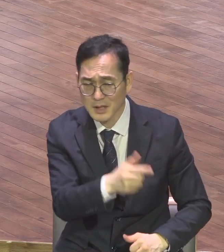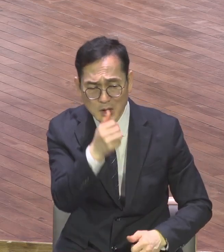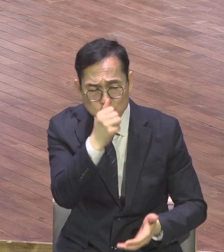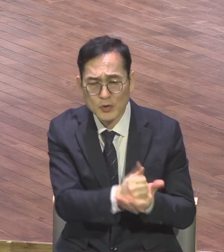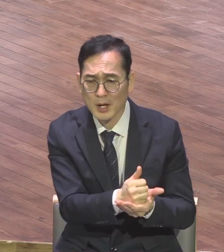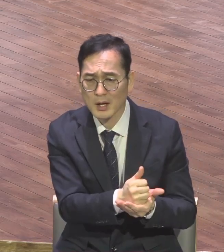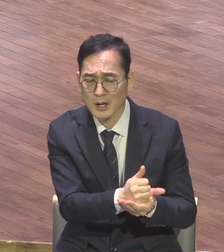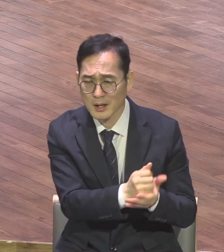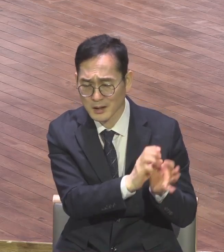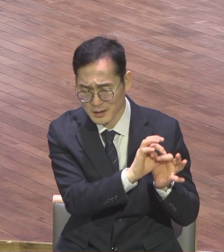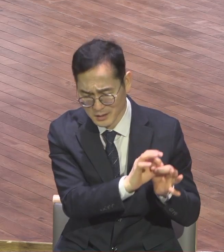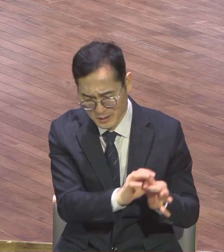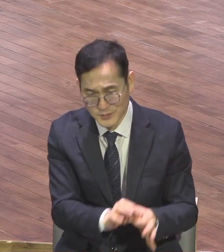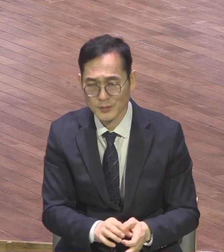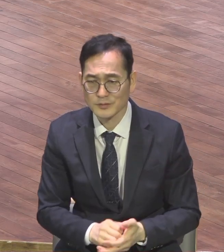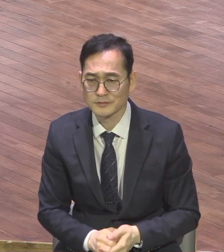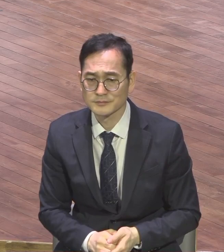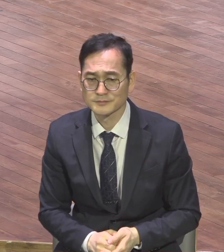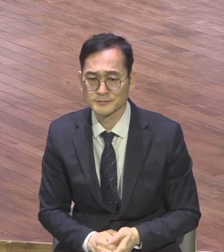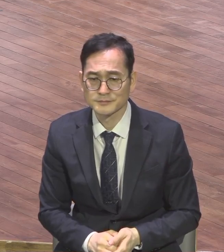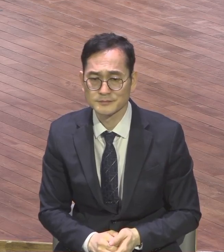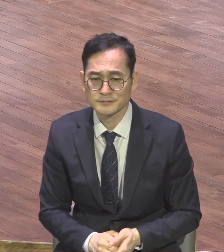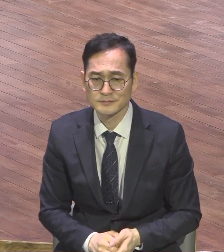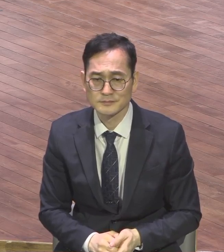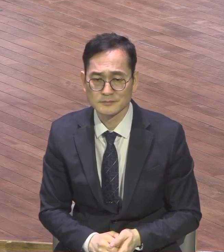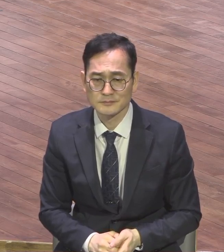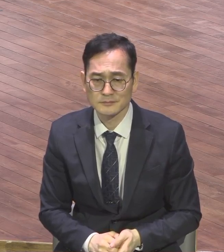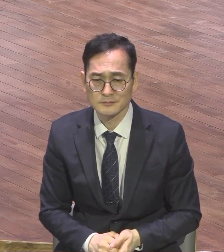그러다가 영원한 멸망길 가는 것이